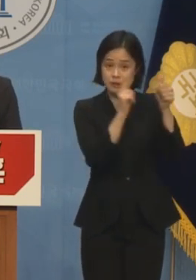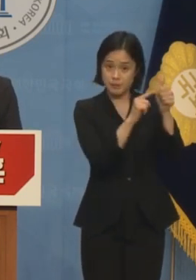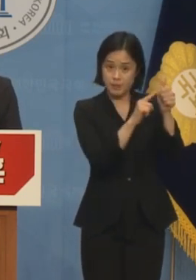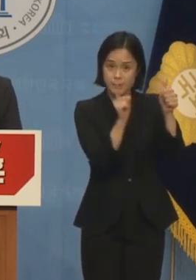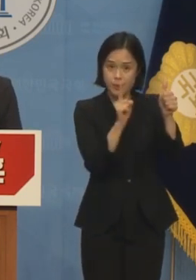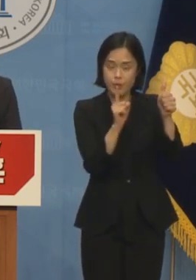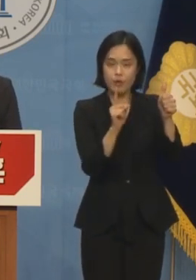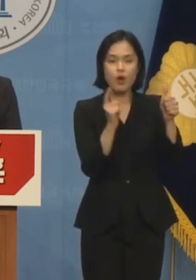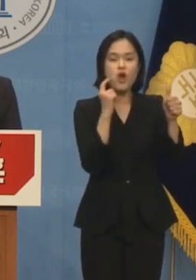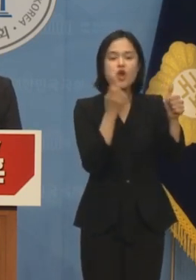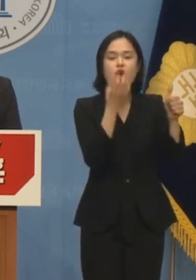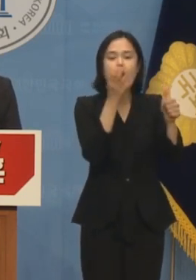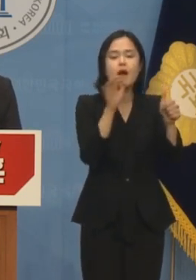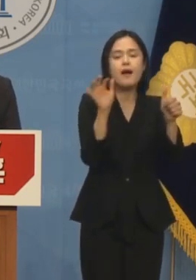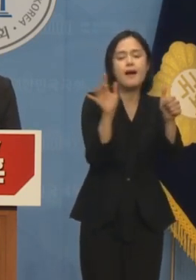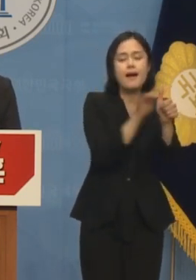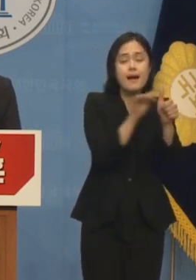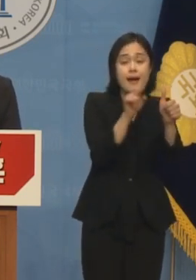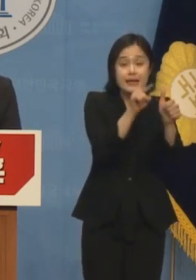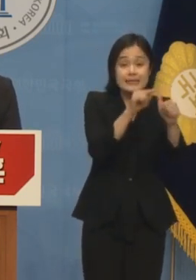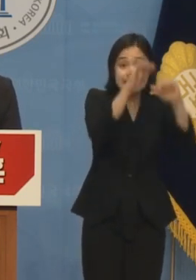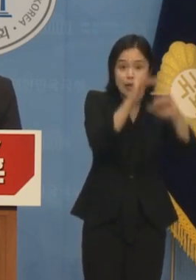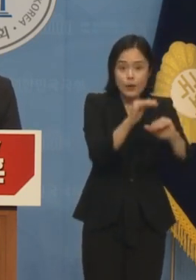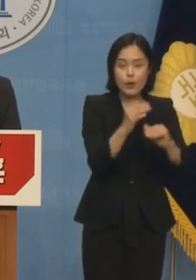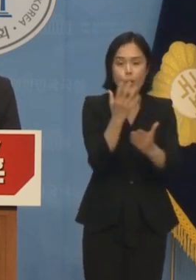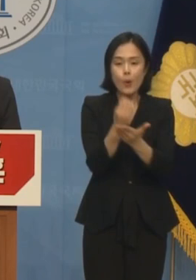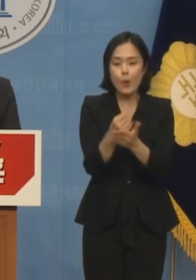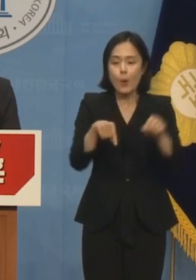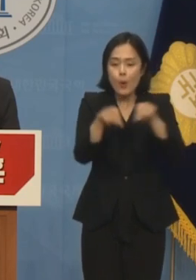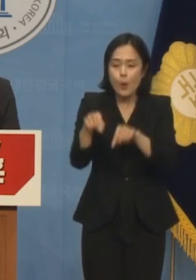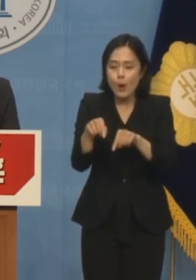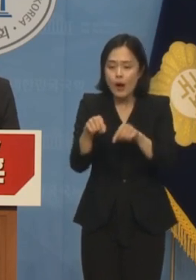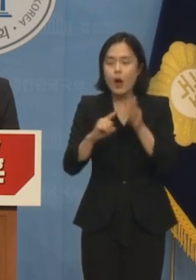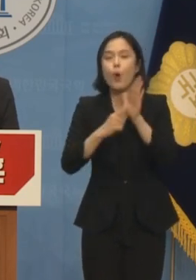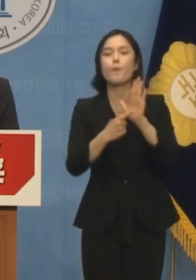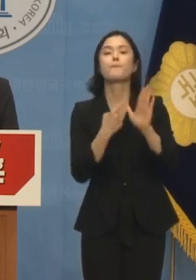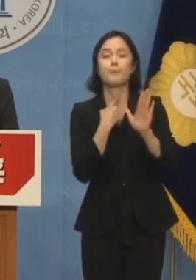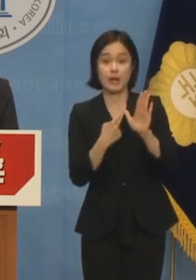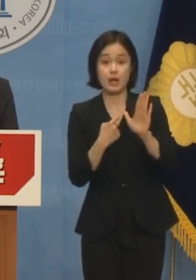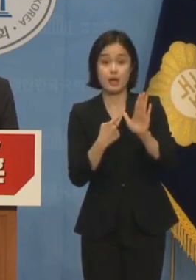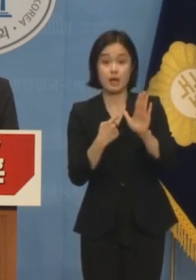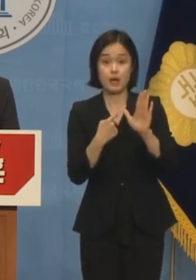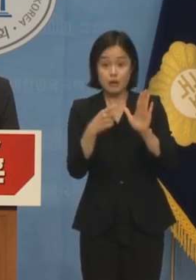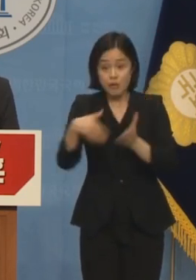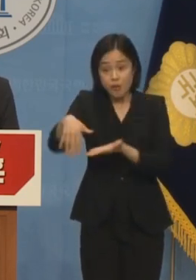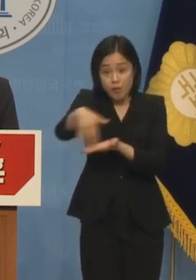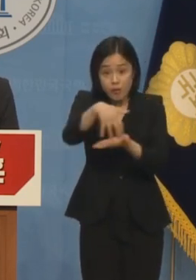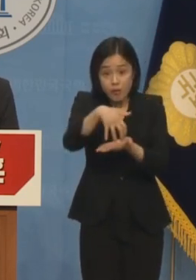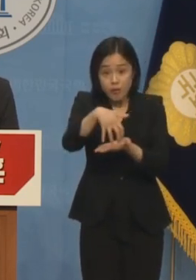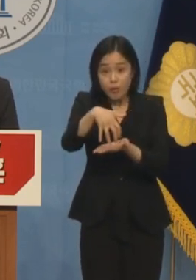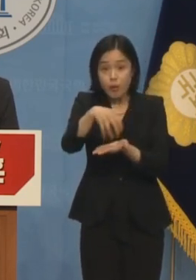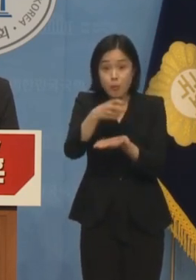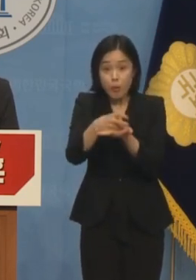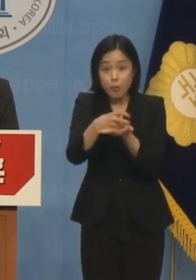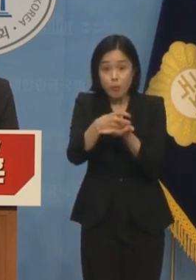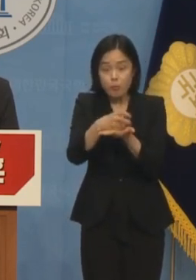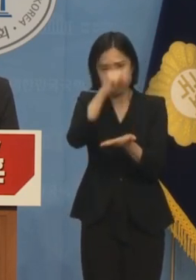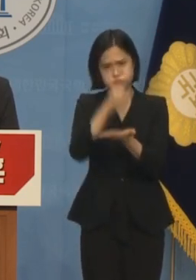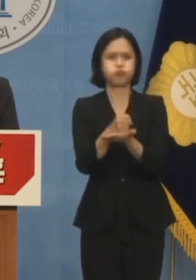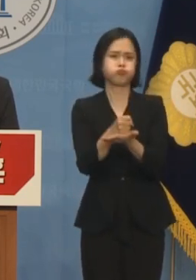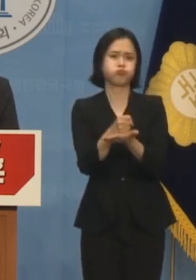교사하는 녹취록을 입수해 공개한 바 있습니다. 합법적인 경로로 입수했고 내용도 문제가 아무것도